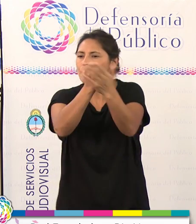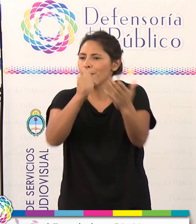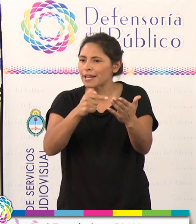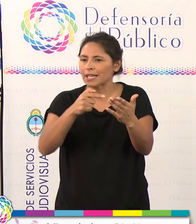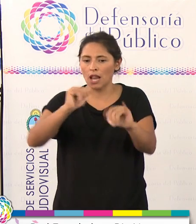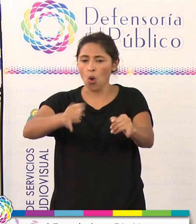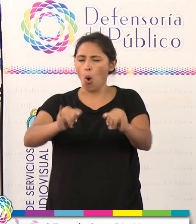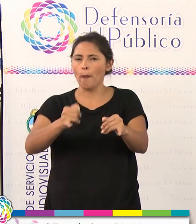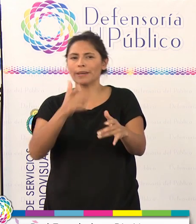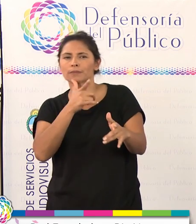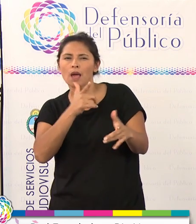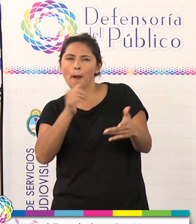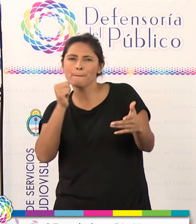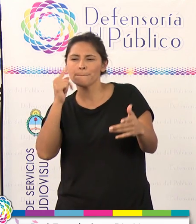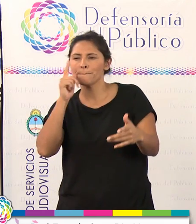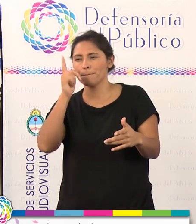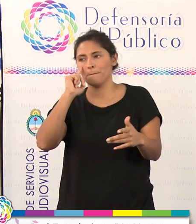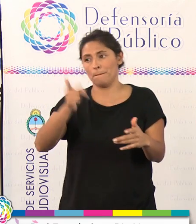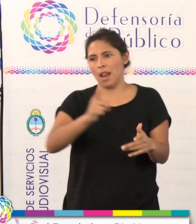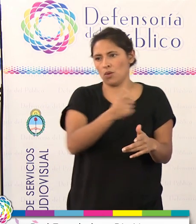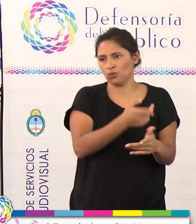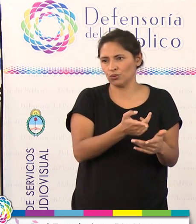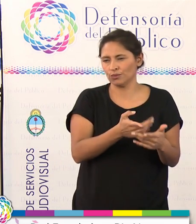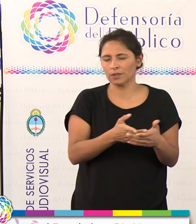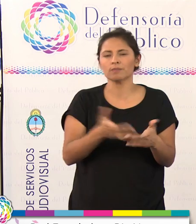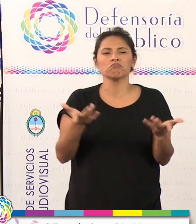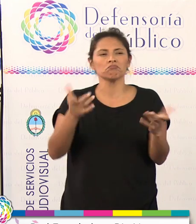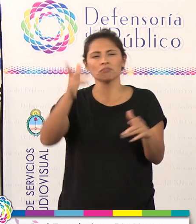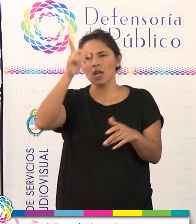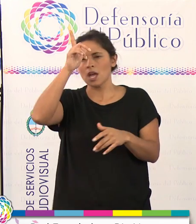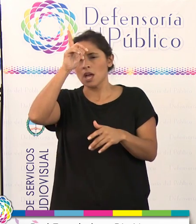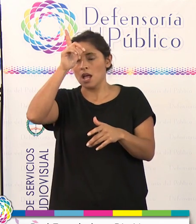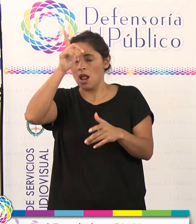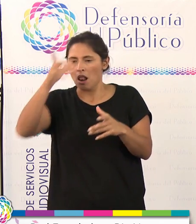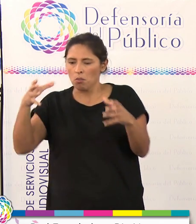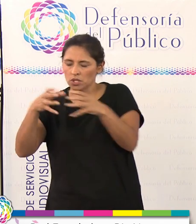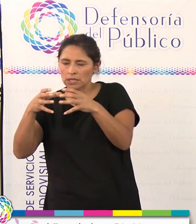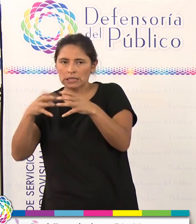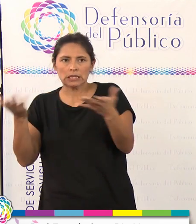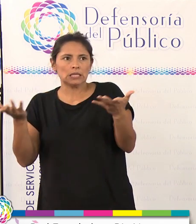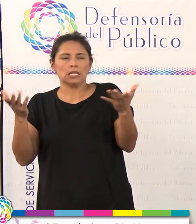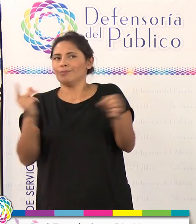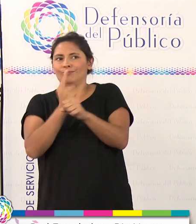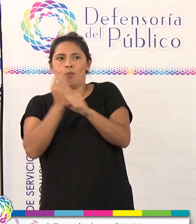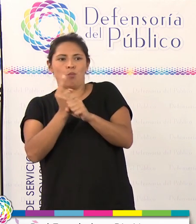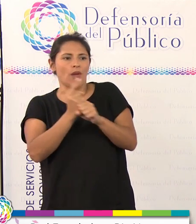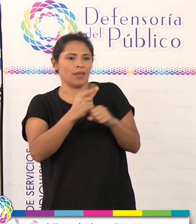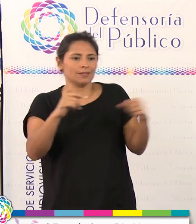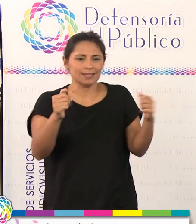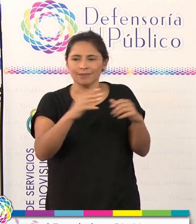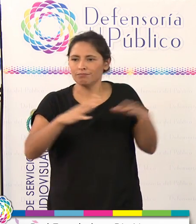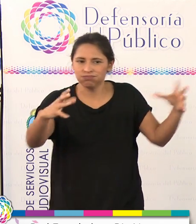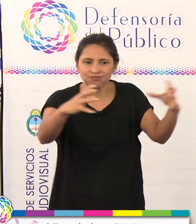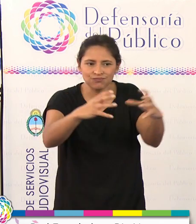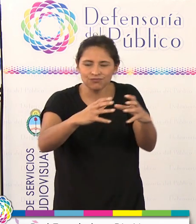peligrosos. Y dignos de ser controlados por una policía que se supone sobrepasada por la violencia juvenil. Bueno, la relación de los jóvenes